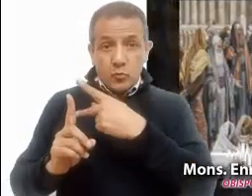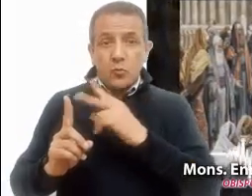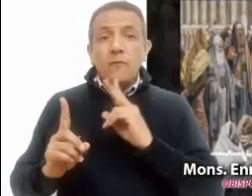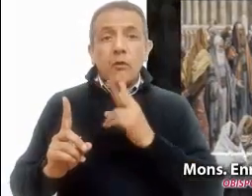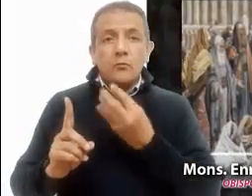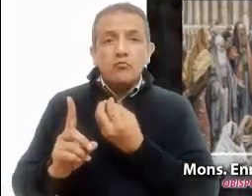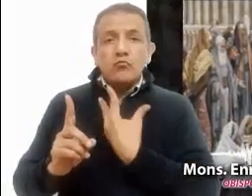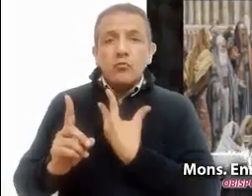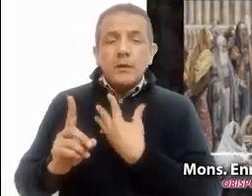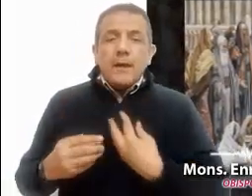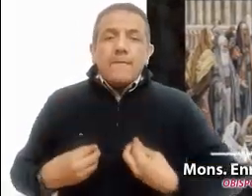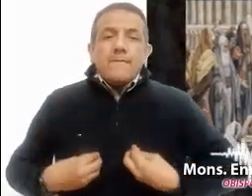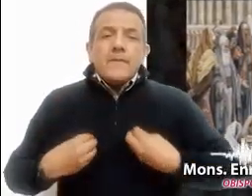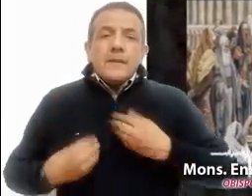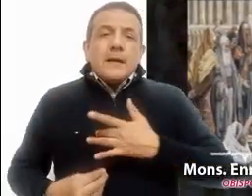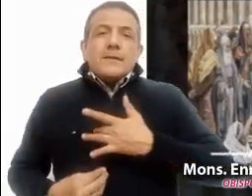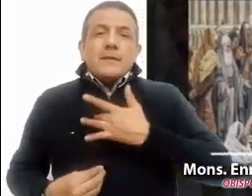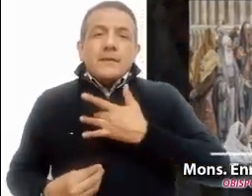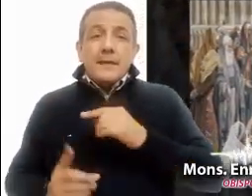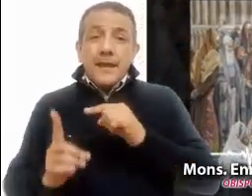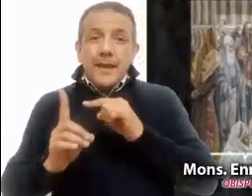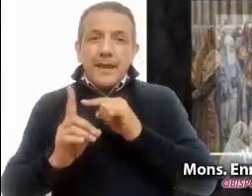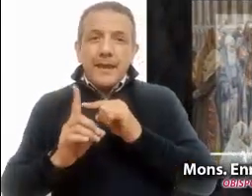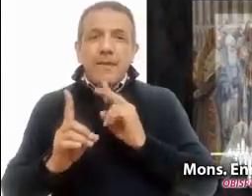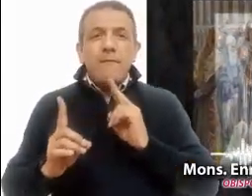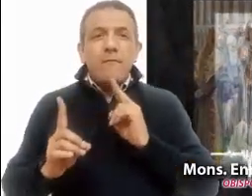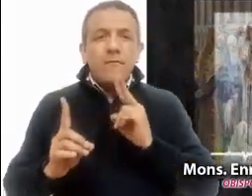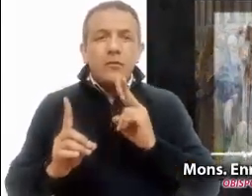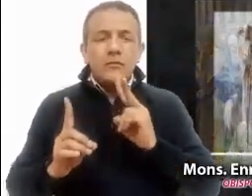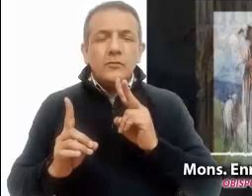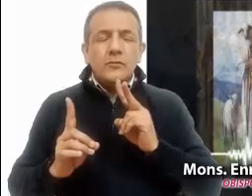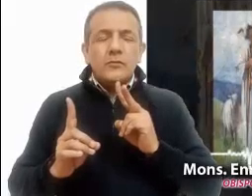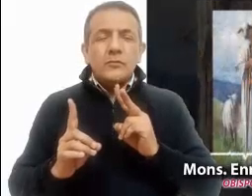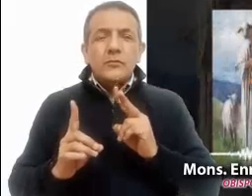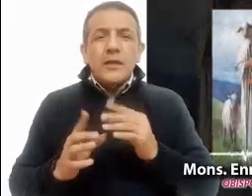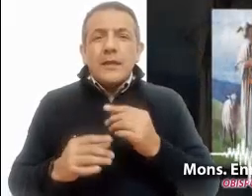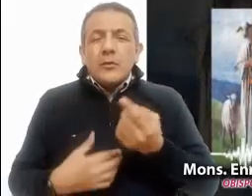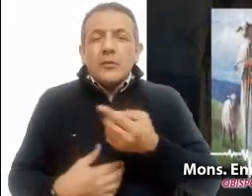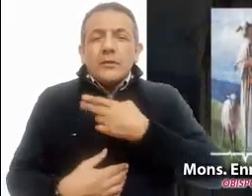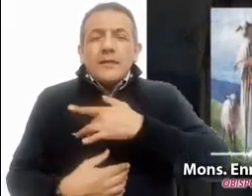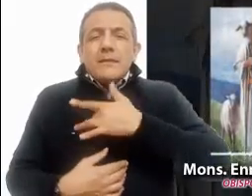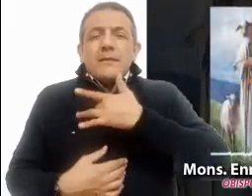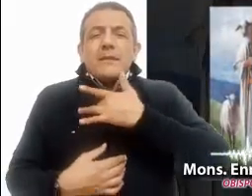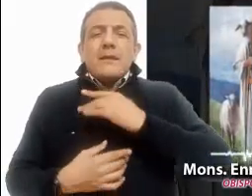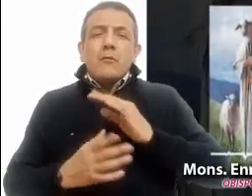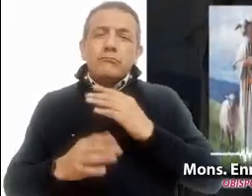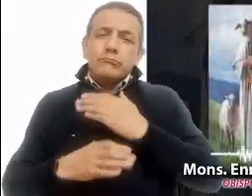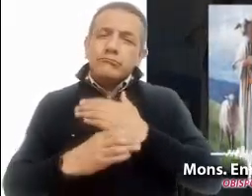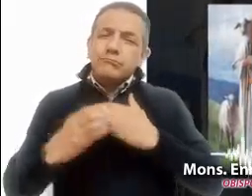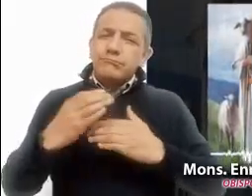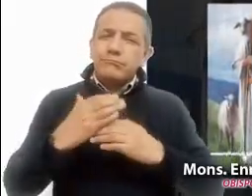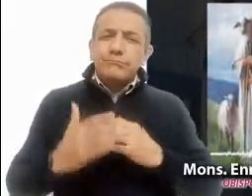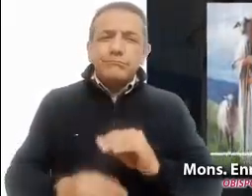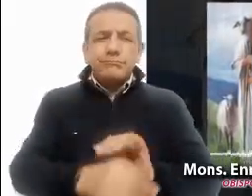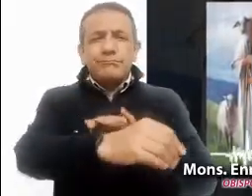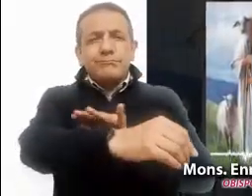nosotros. Tiene el acento que sabe despertar lo mejor de nosotros. Nos lanza a la